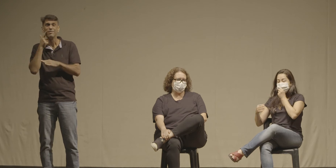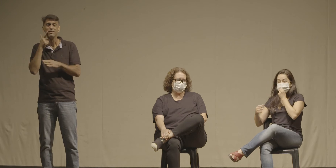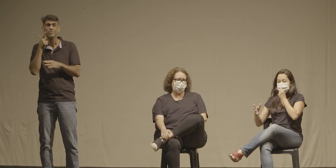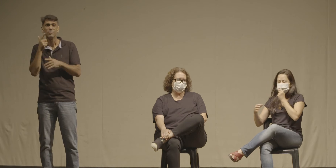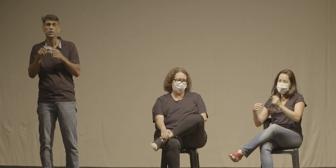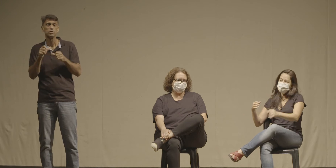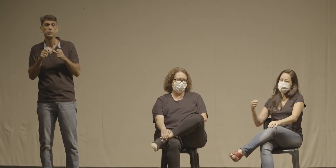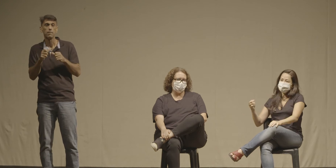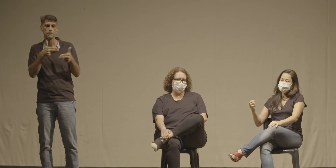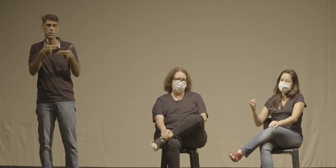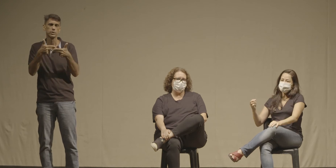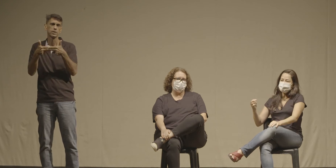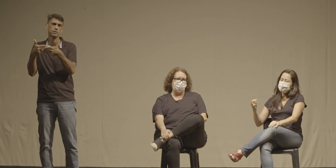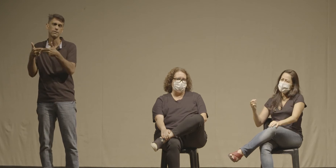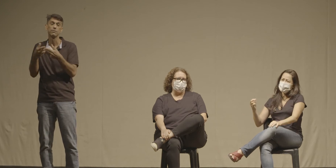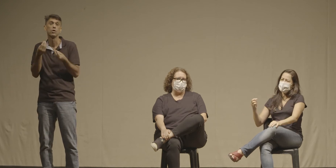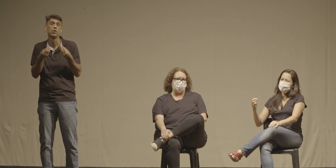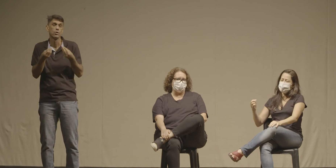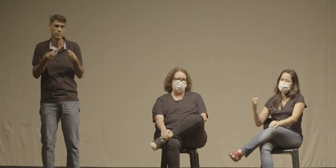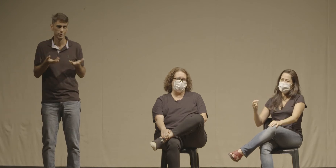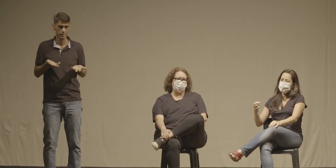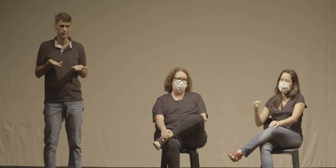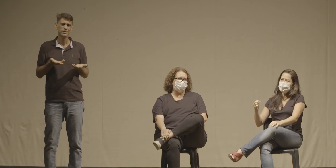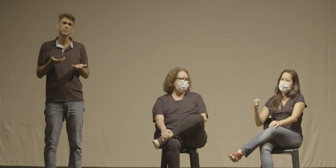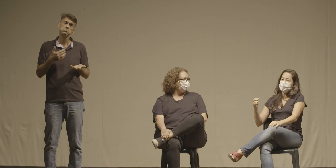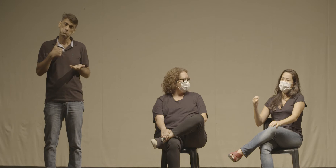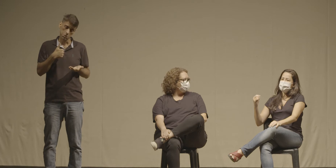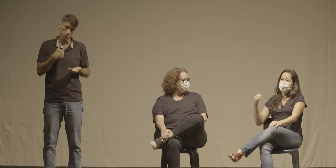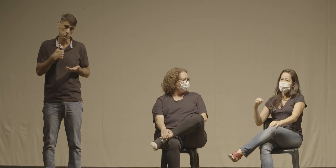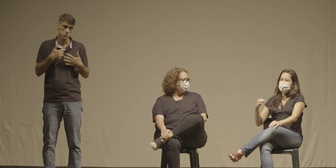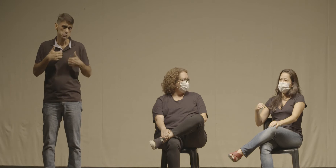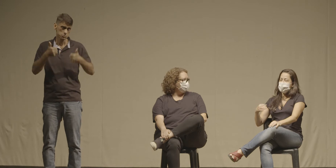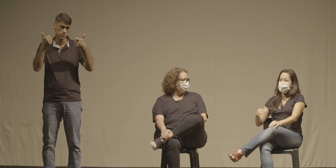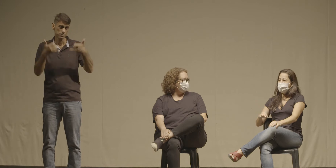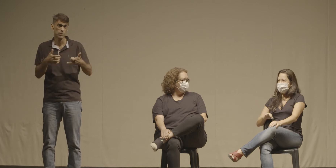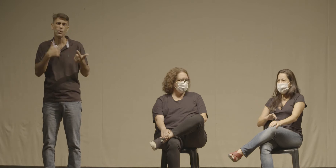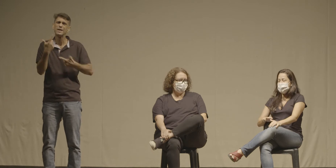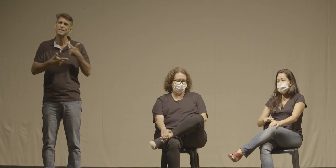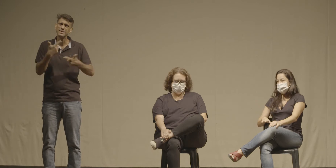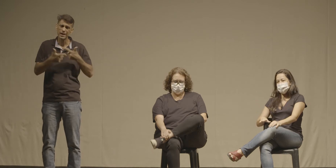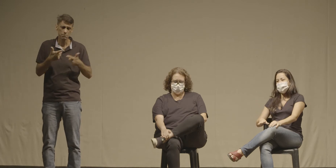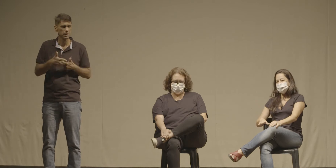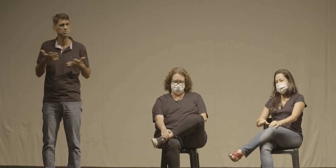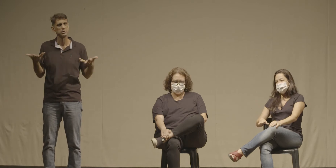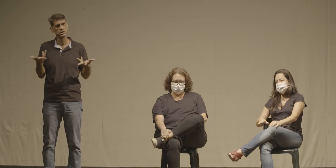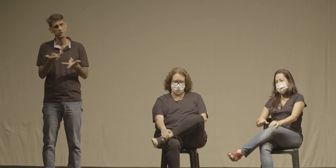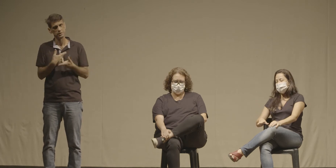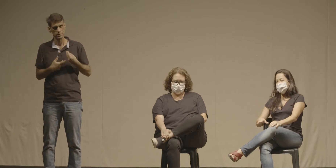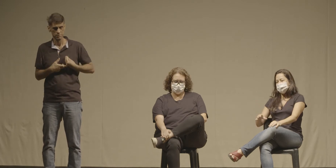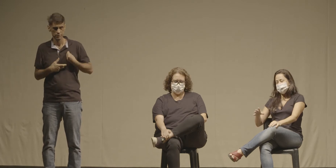vê na montagem. Então, assim, eu posso dizer que foi um dos trabalhos mais incríveis da minha